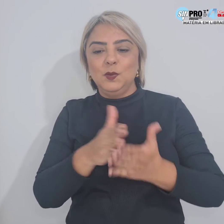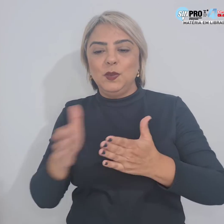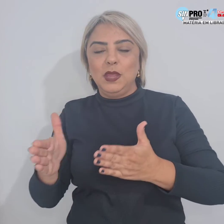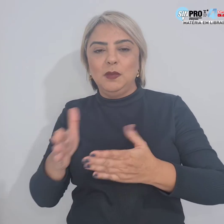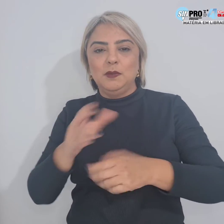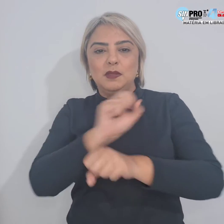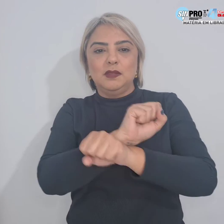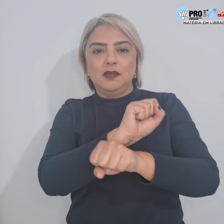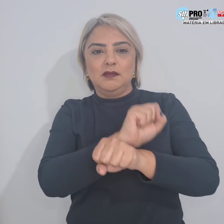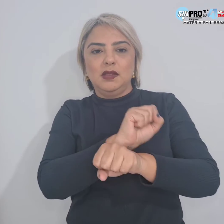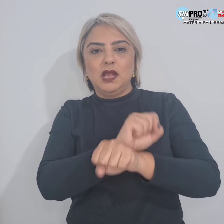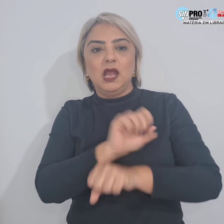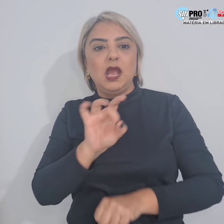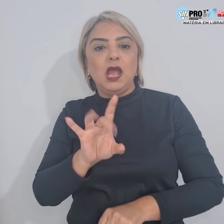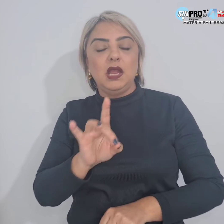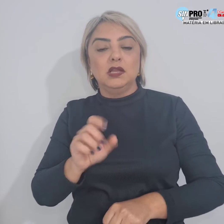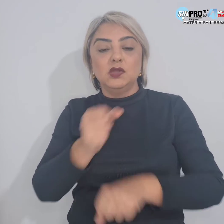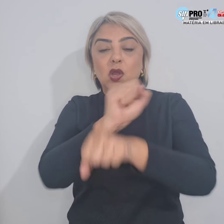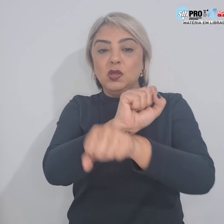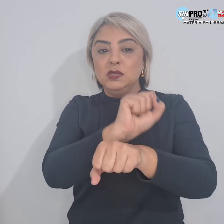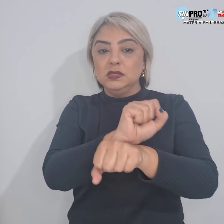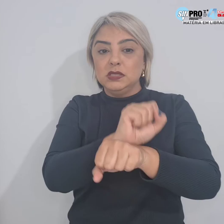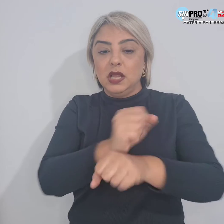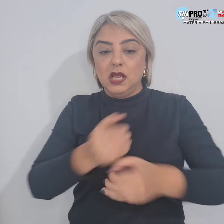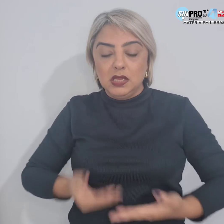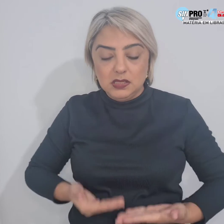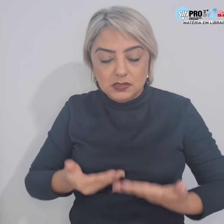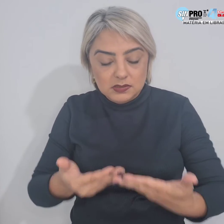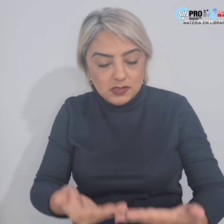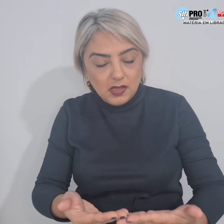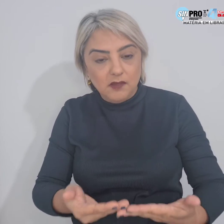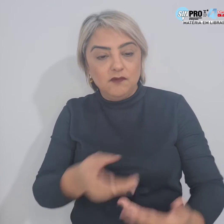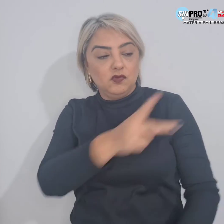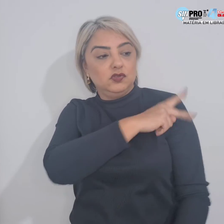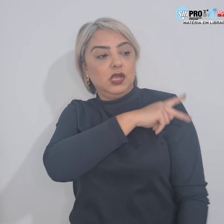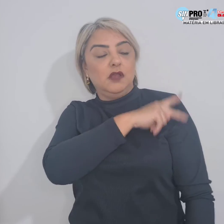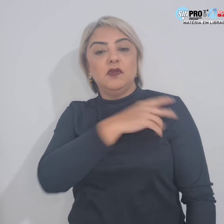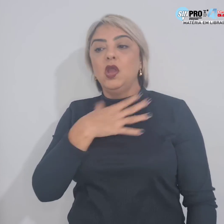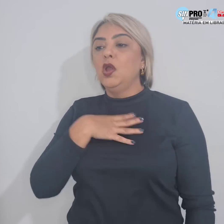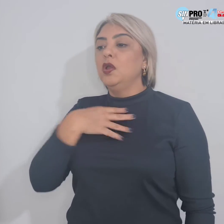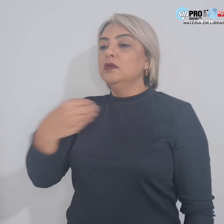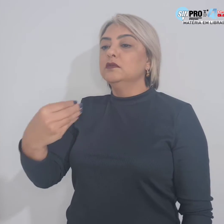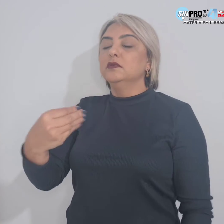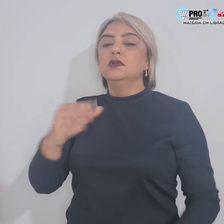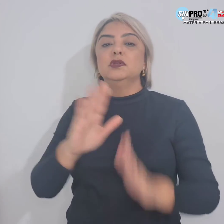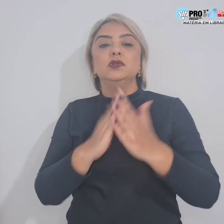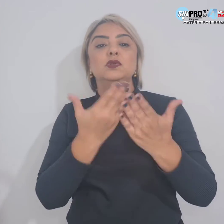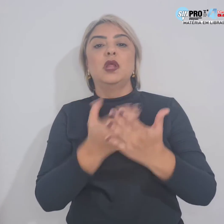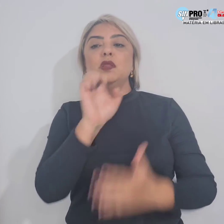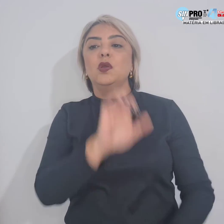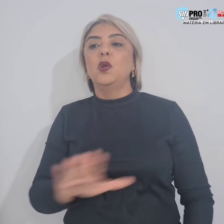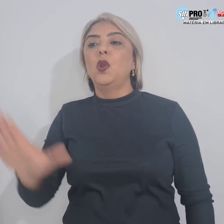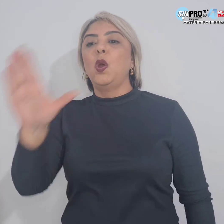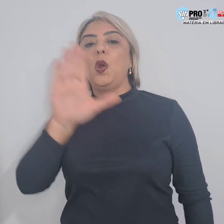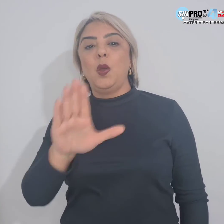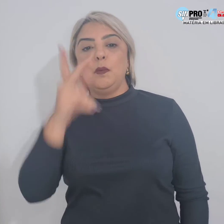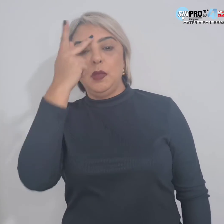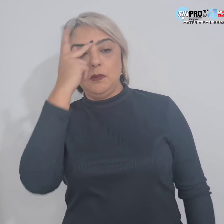escravidão. Eram só os escravos que serviam aos senhores enquanto seus filhos iam estudar na Europa, e para que a